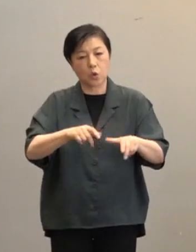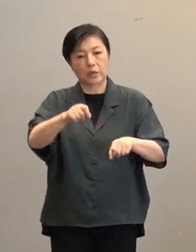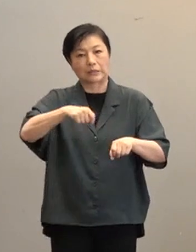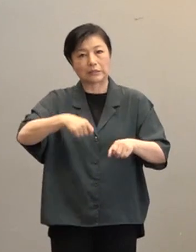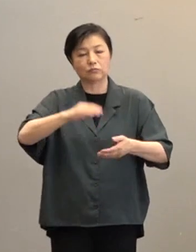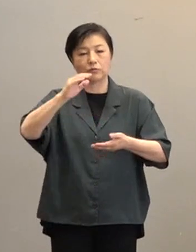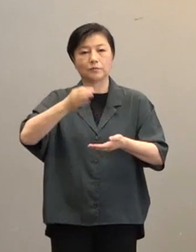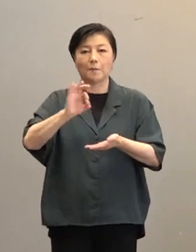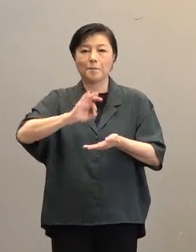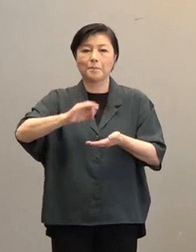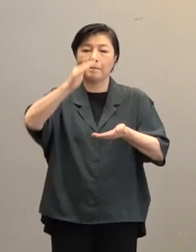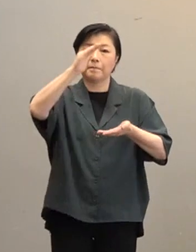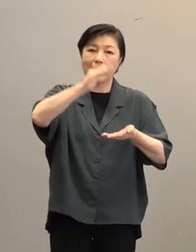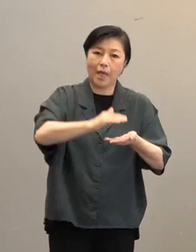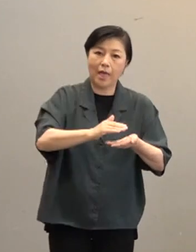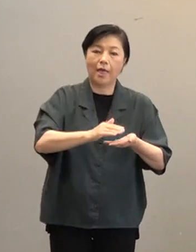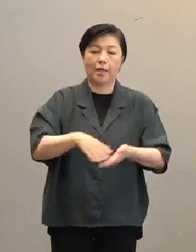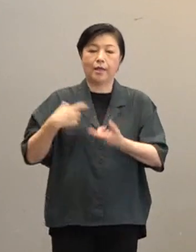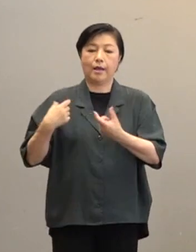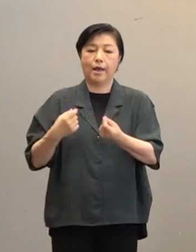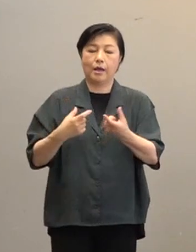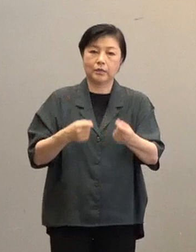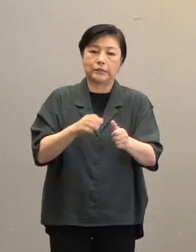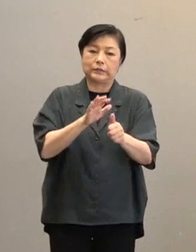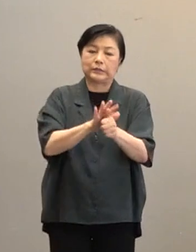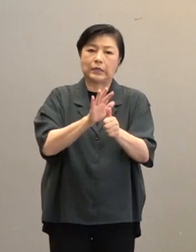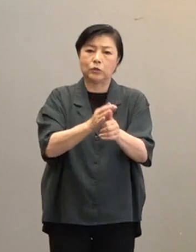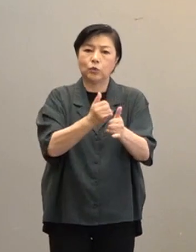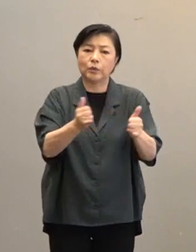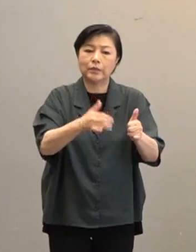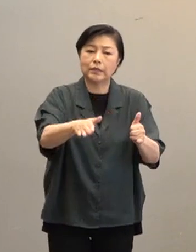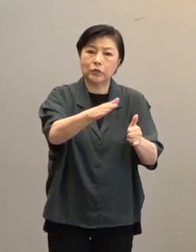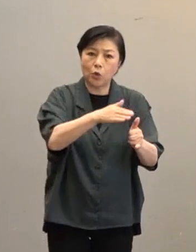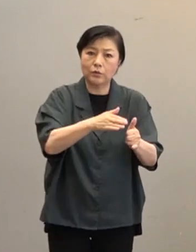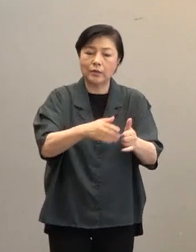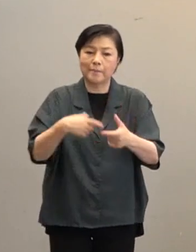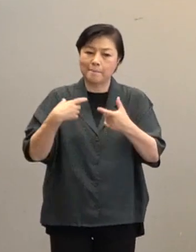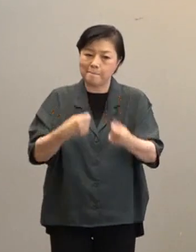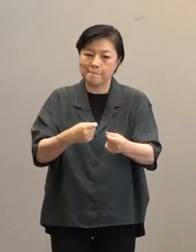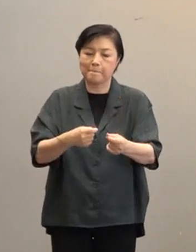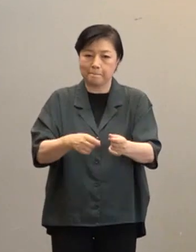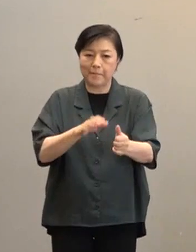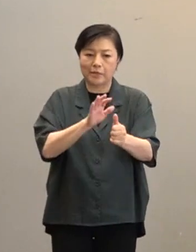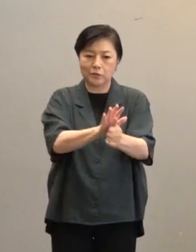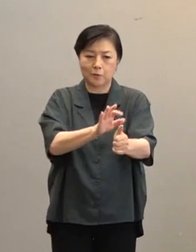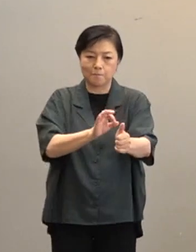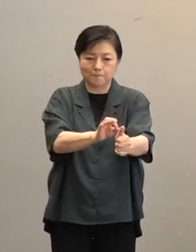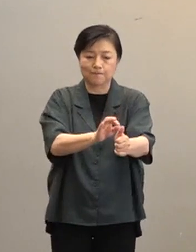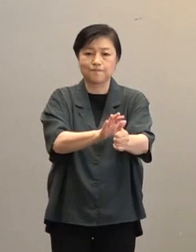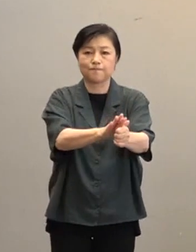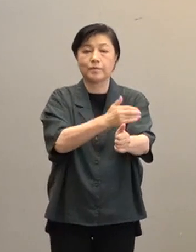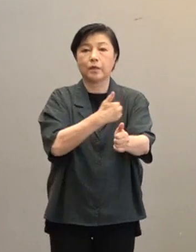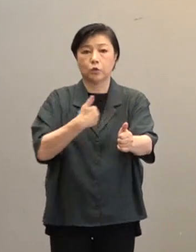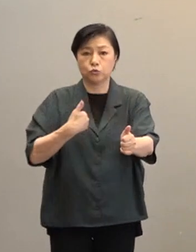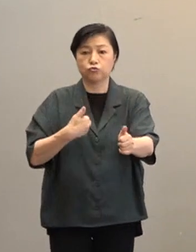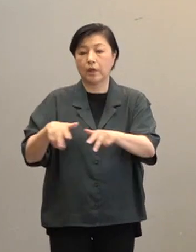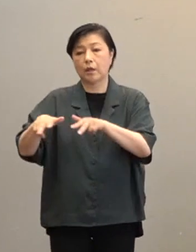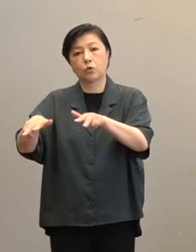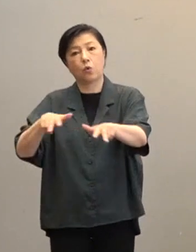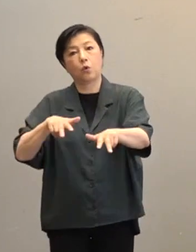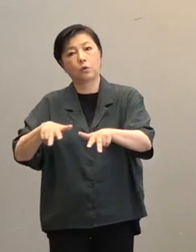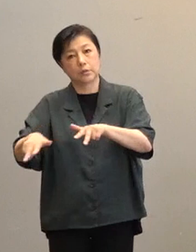さらには確実に支援が必要な人に支援を届けるという観点であったり、もしくは行政